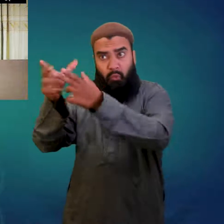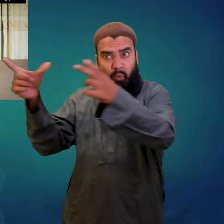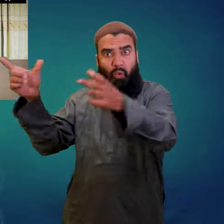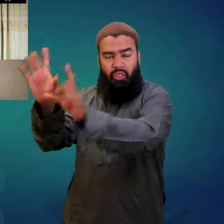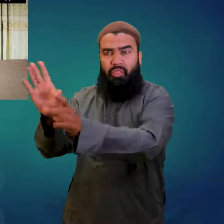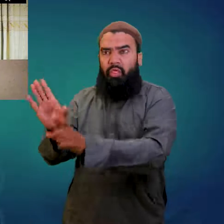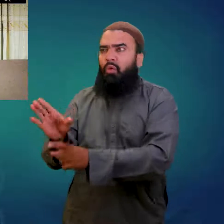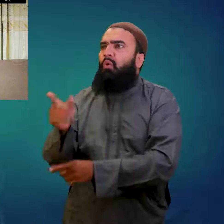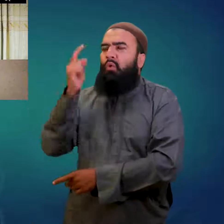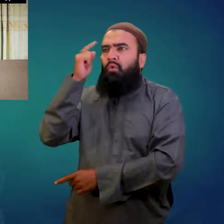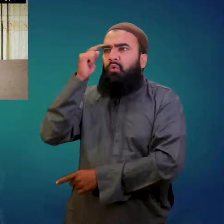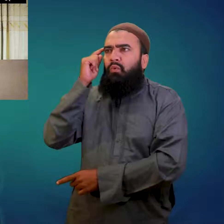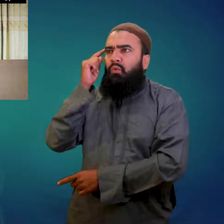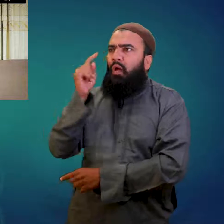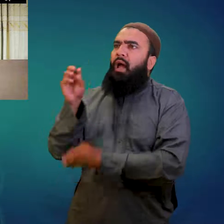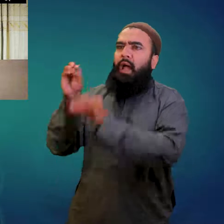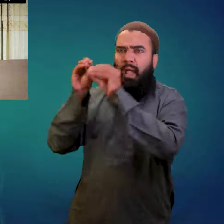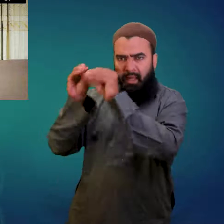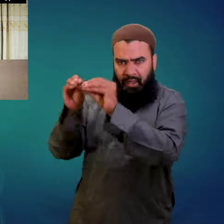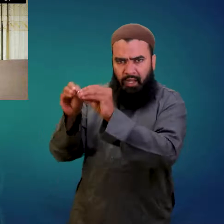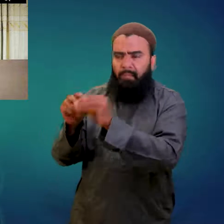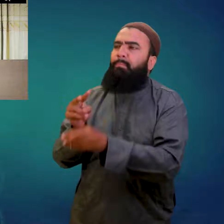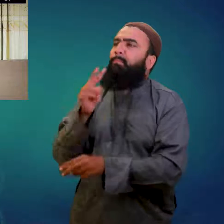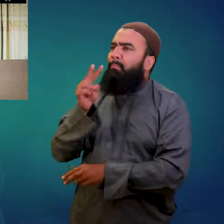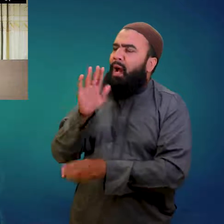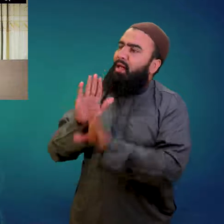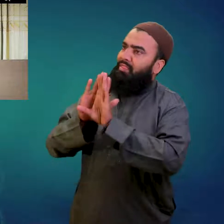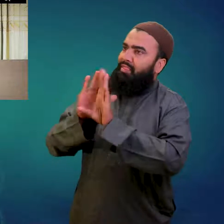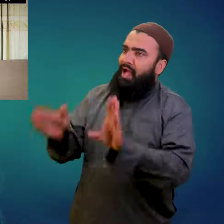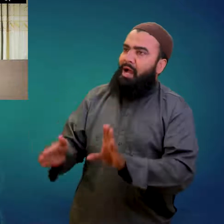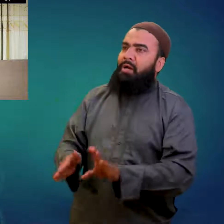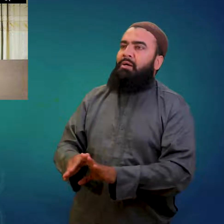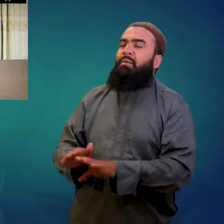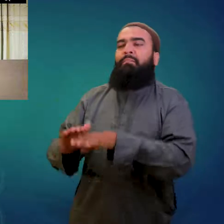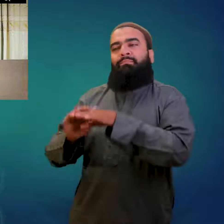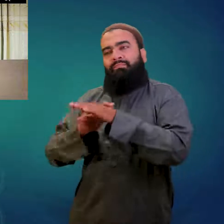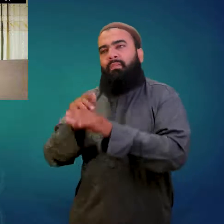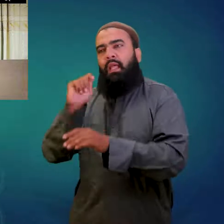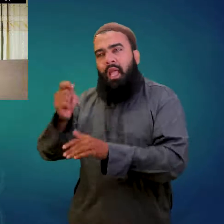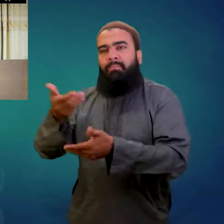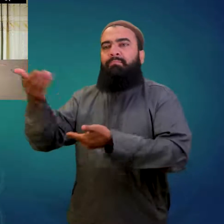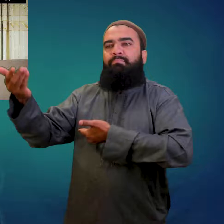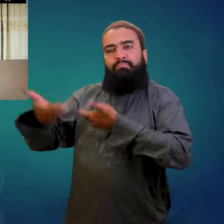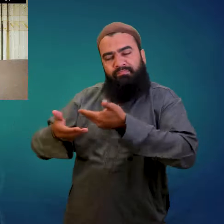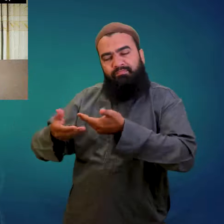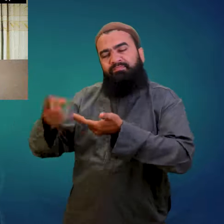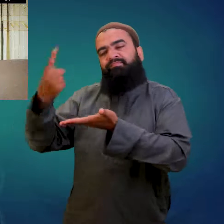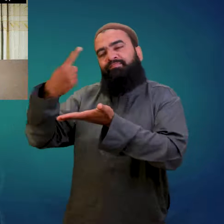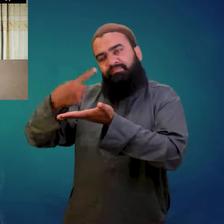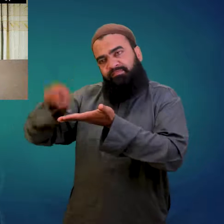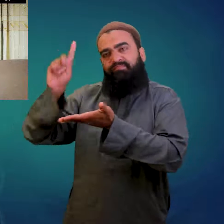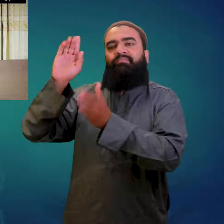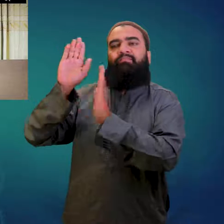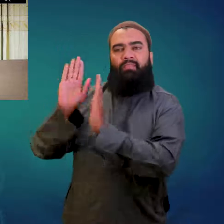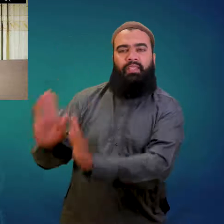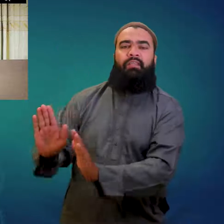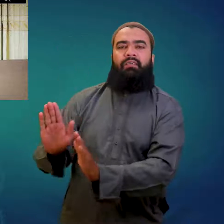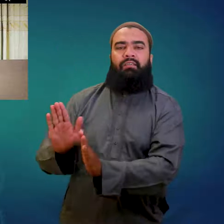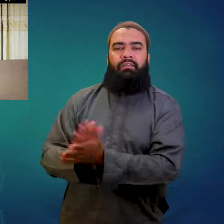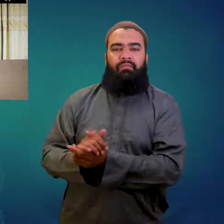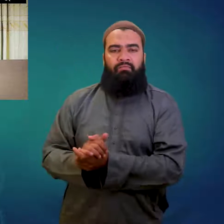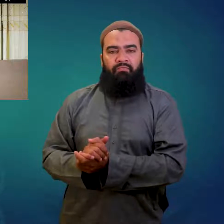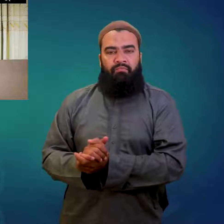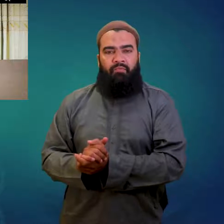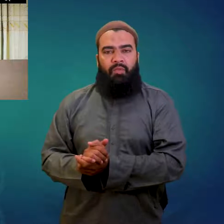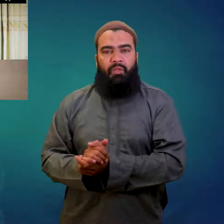ان پر احسان کرنا، حسن اخلاق سے پیش آنا، تجارتی معاملات وغیرہ